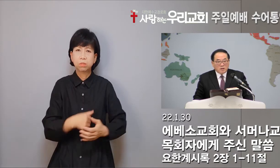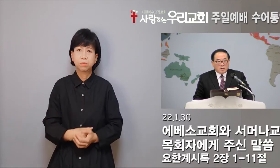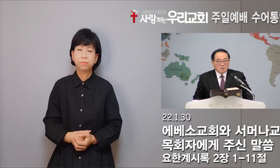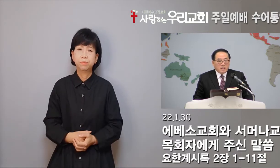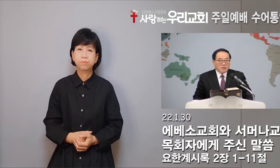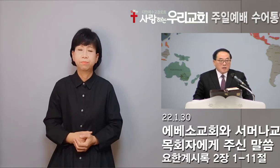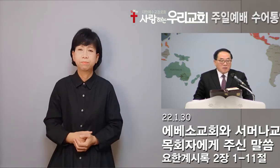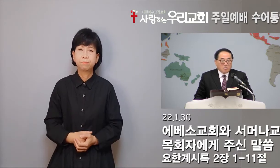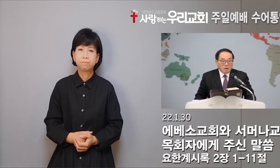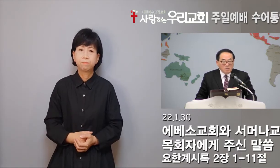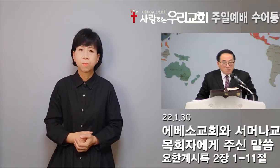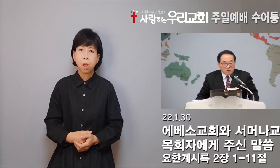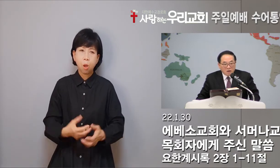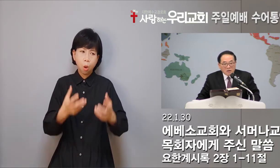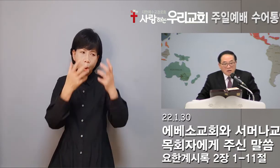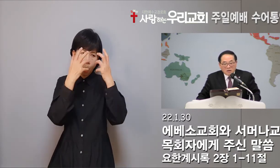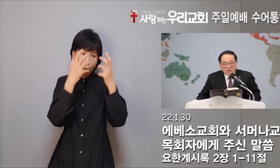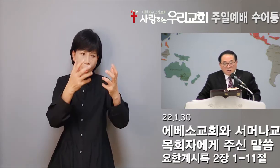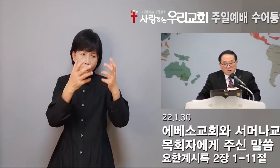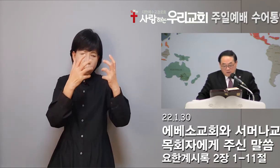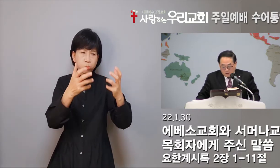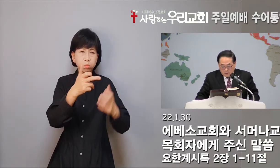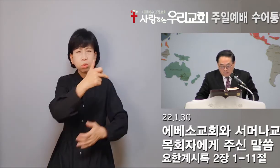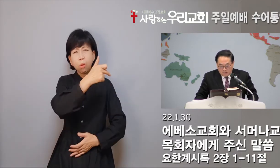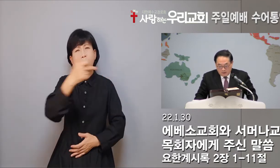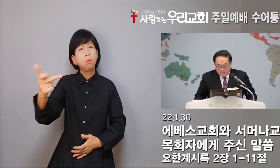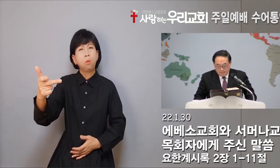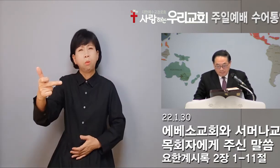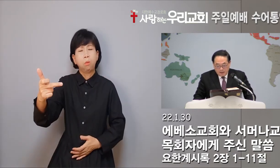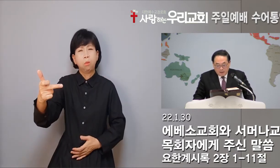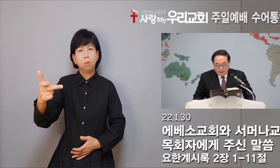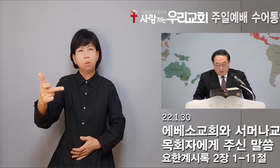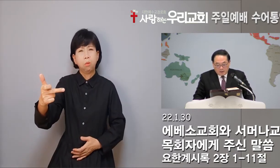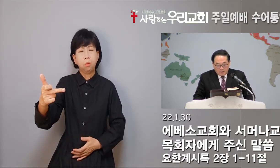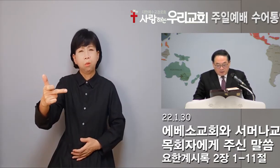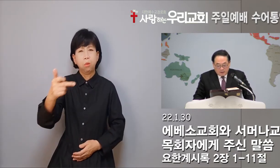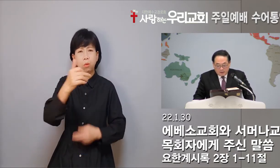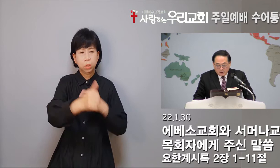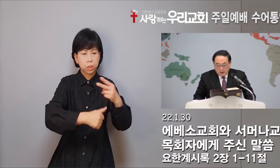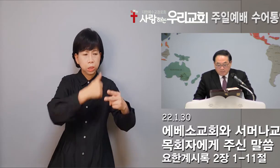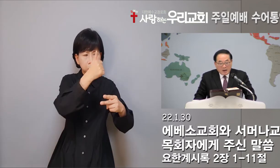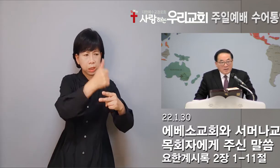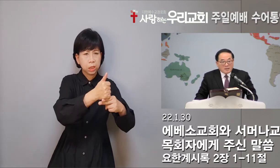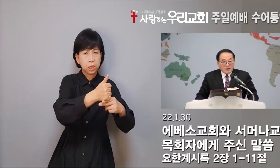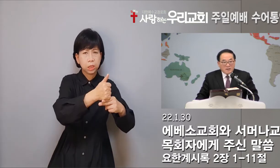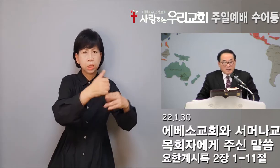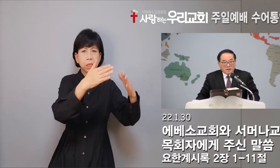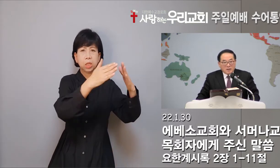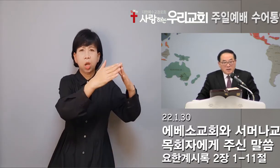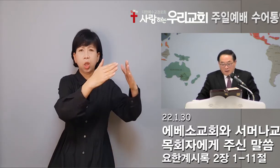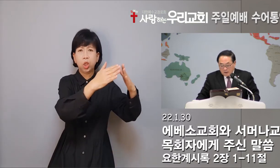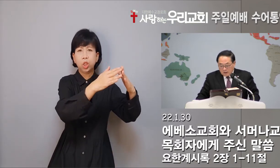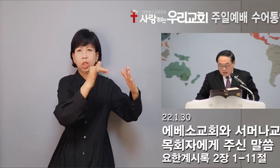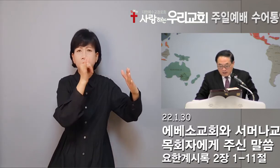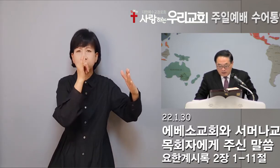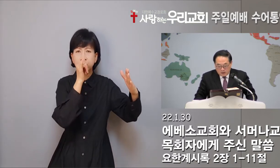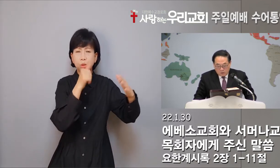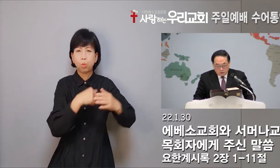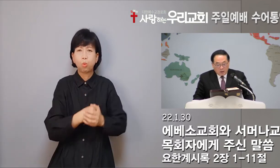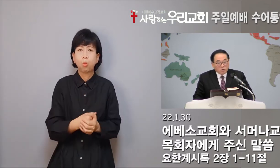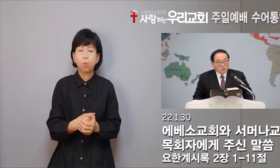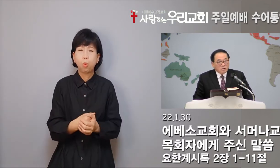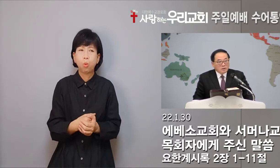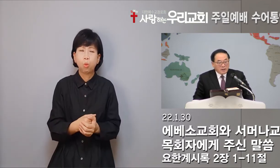수치로 이야기하지만 엄청난 신전이었던 것입니다. 이 신전에는 많은 사제들,